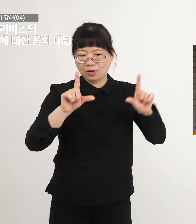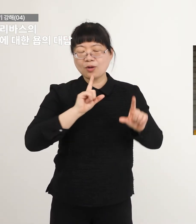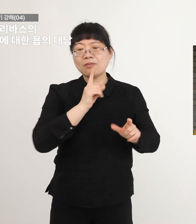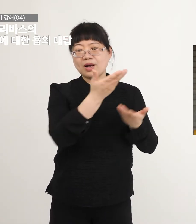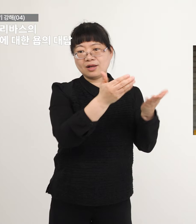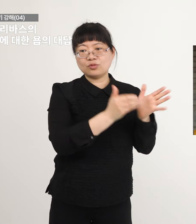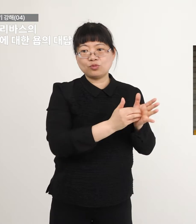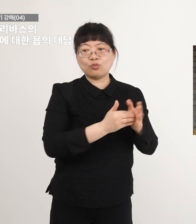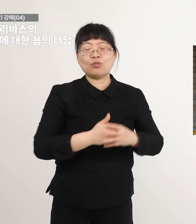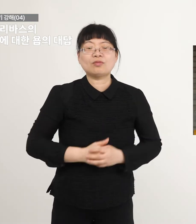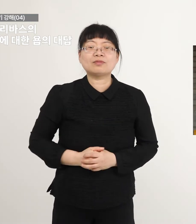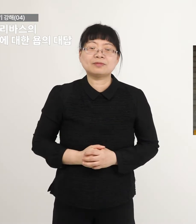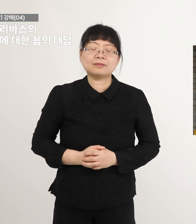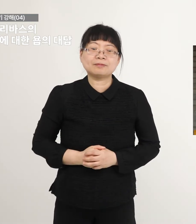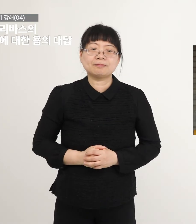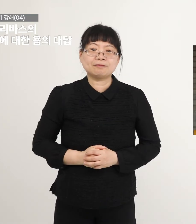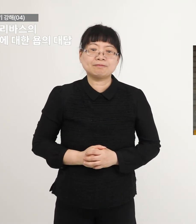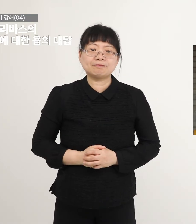그런 위로는